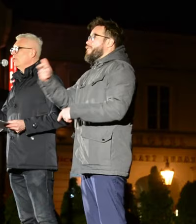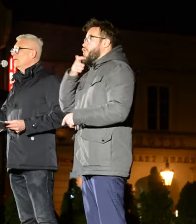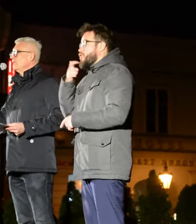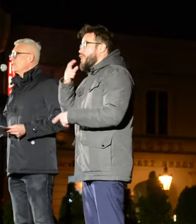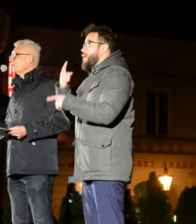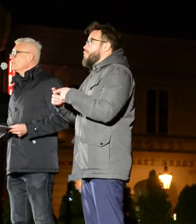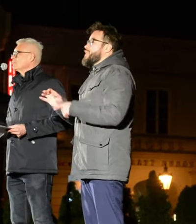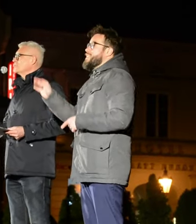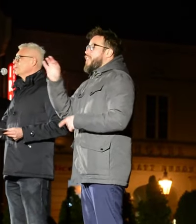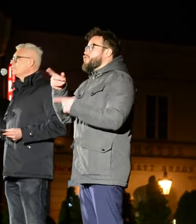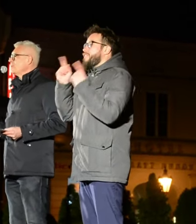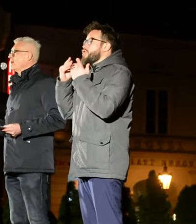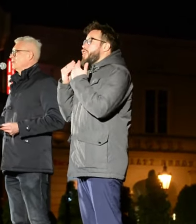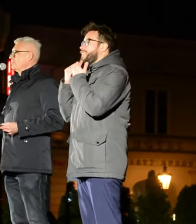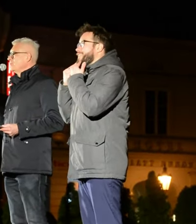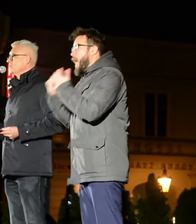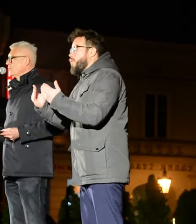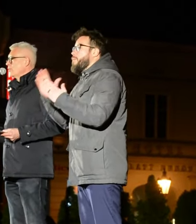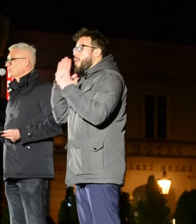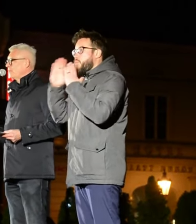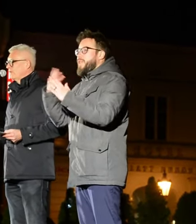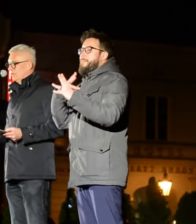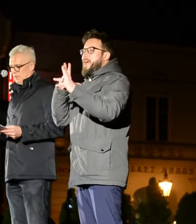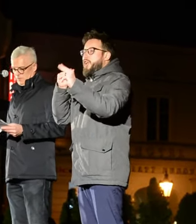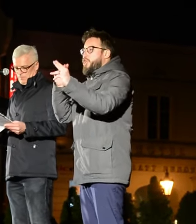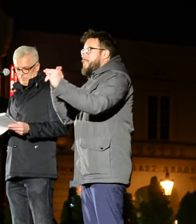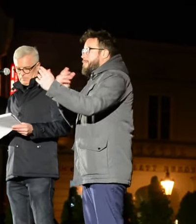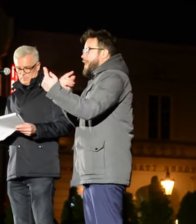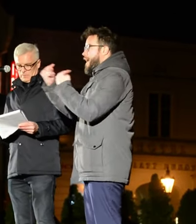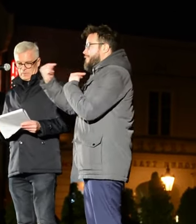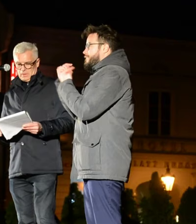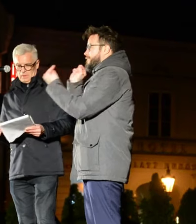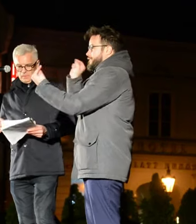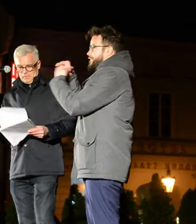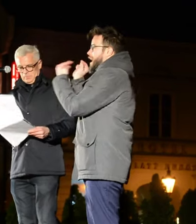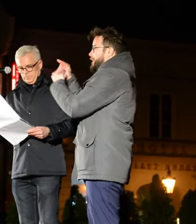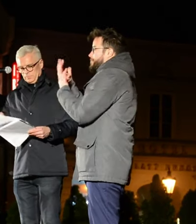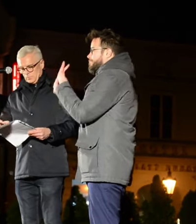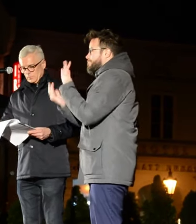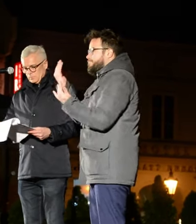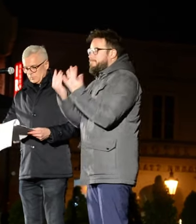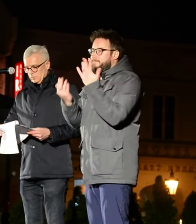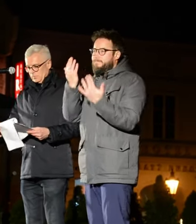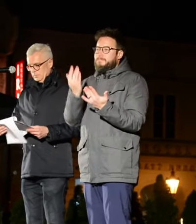Slovensku ďakujem, že sa budeme medzi sebou rozprávať.